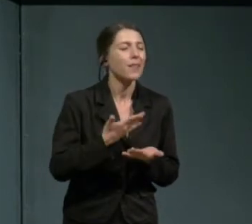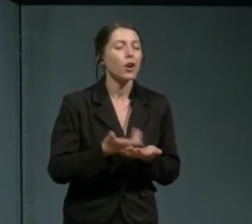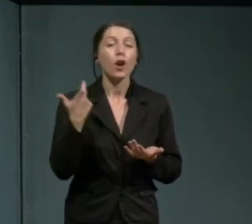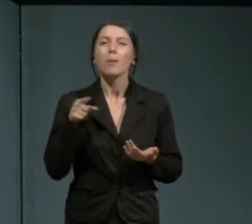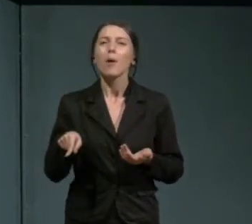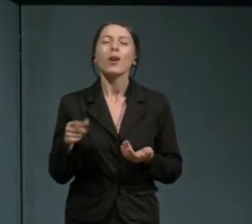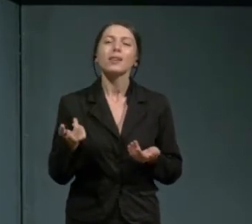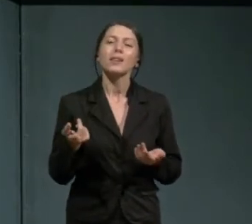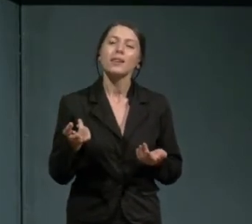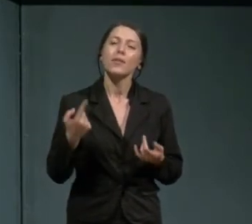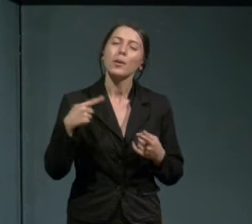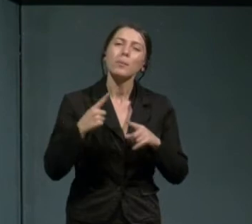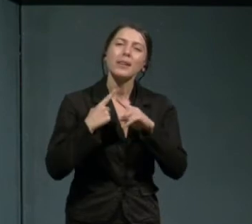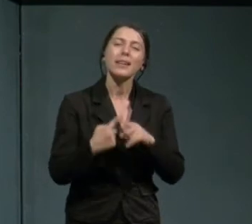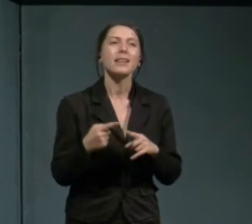immediatamente